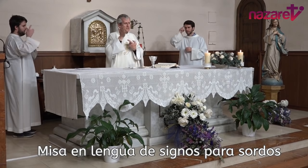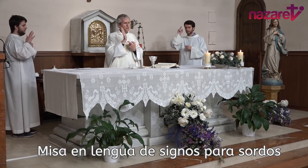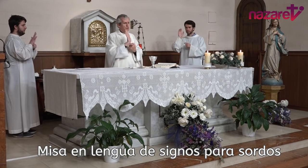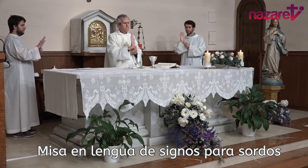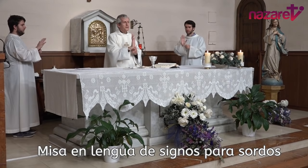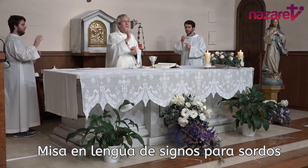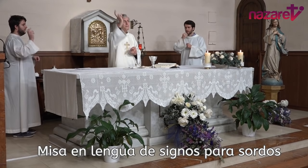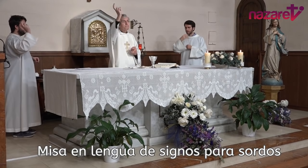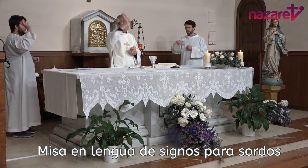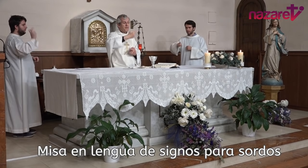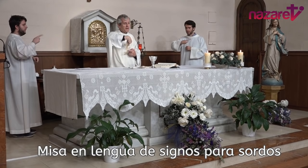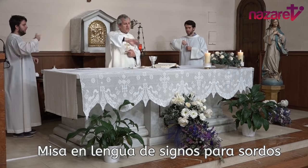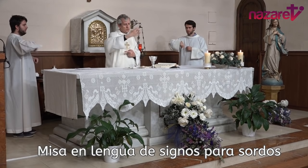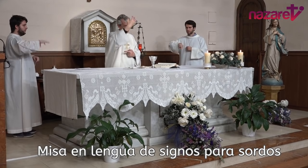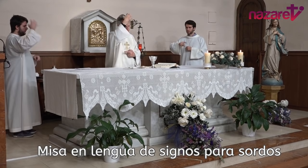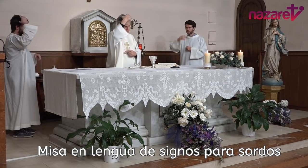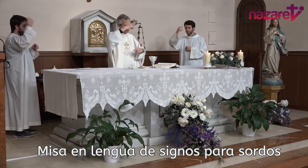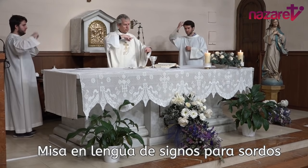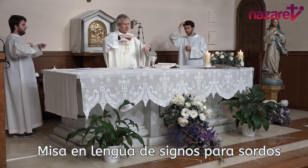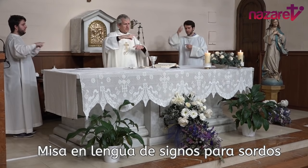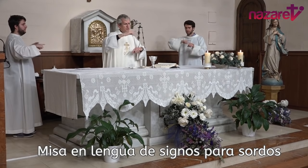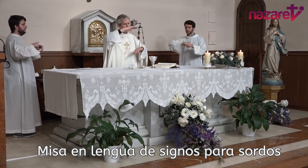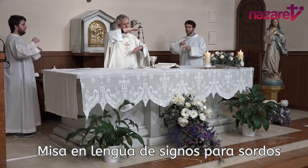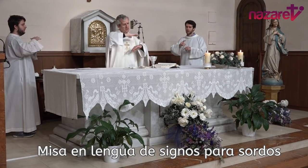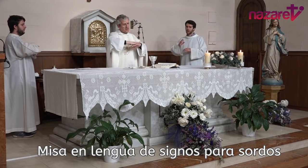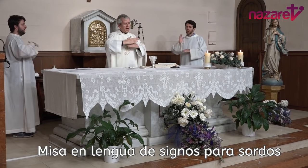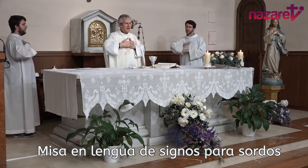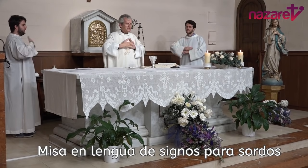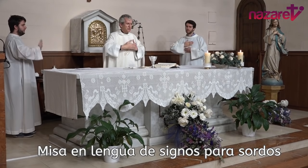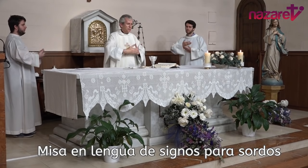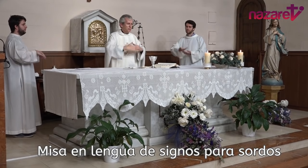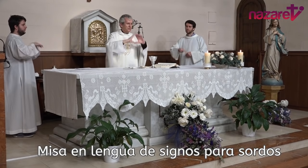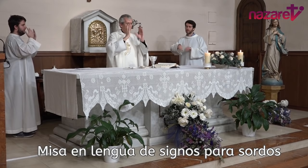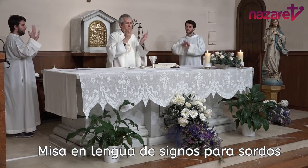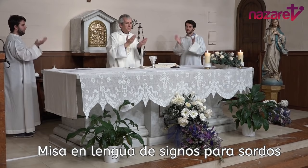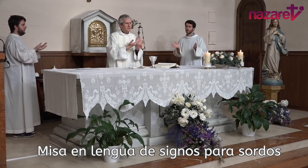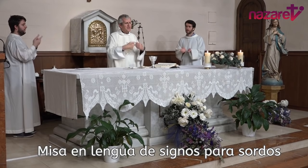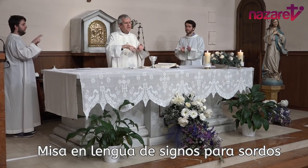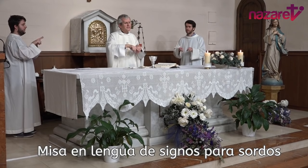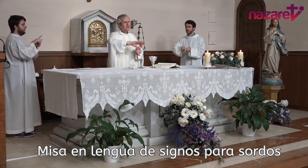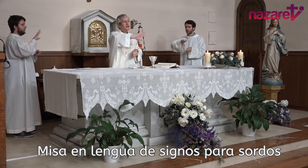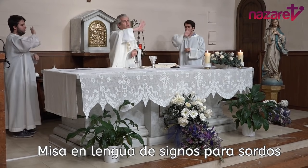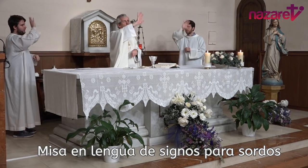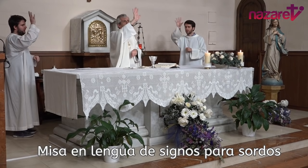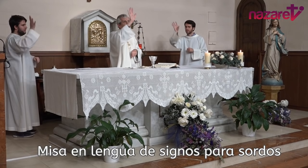tu nombre, venga a nosotros tu reino, hágase tu voluntad en la tierra como en el